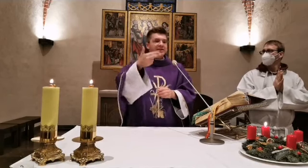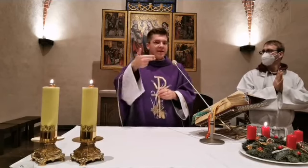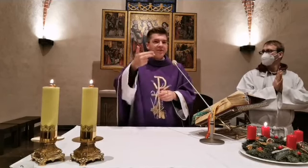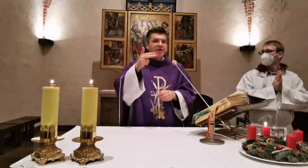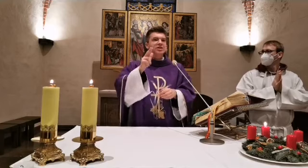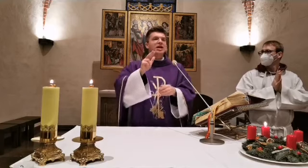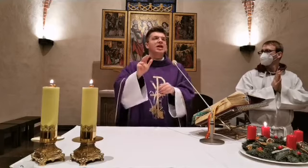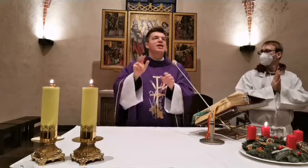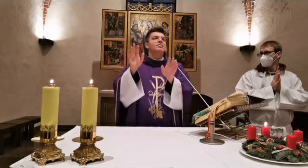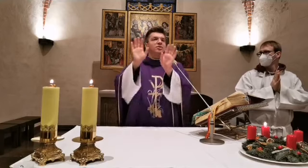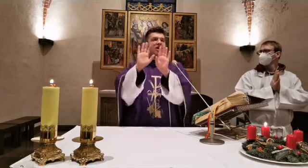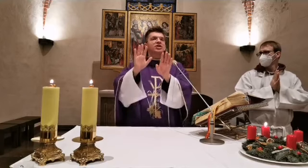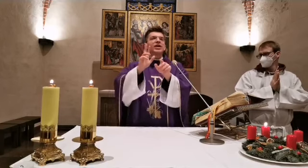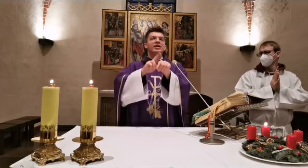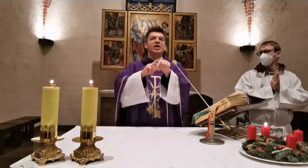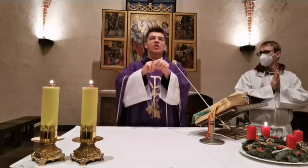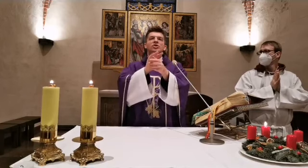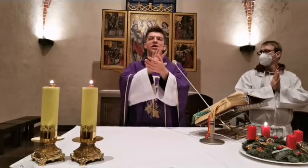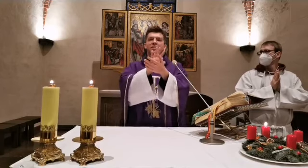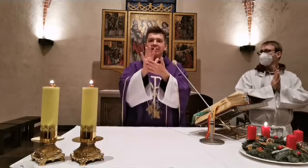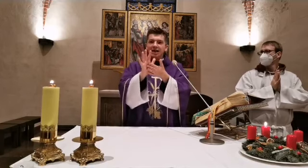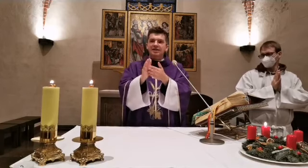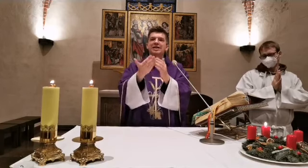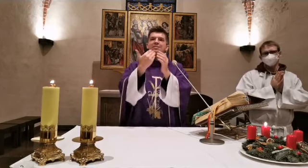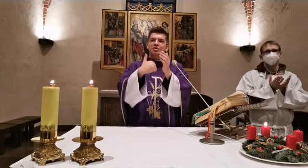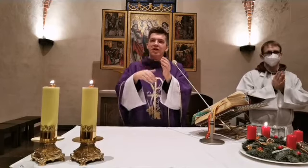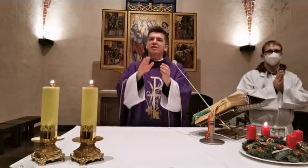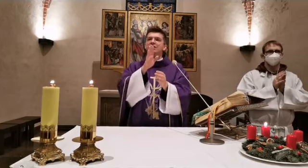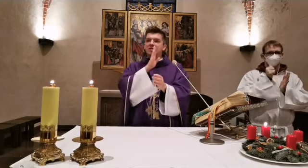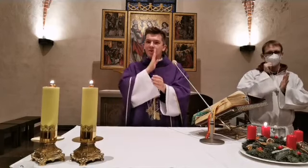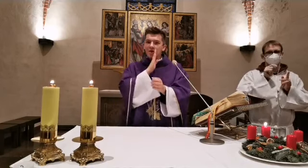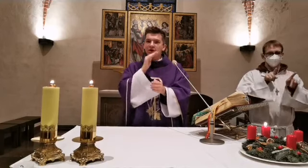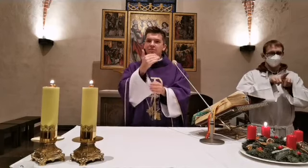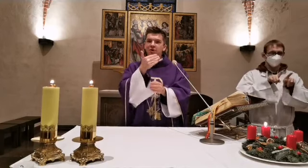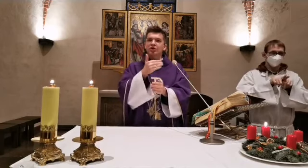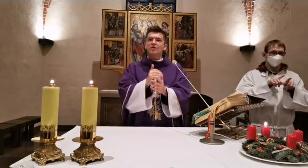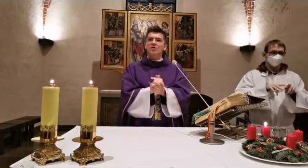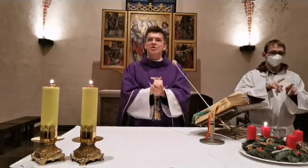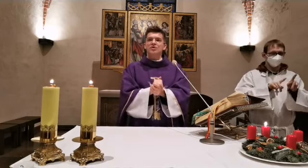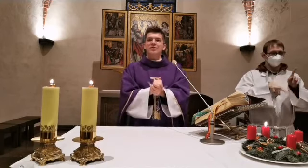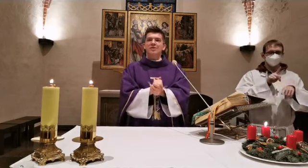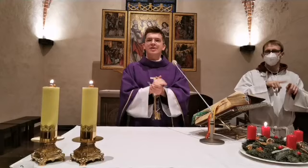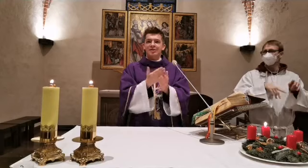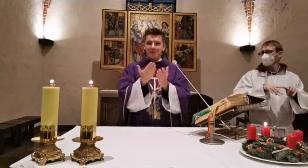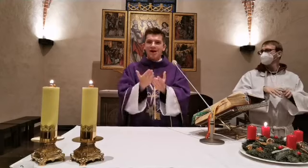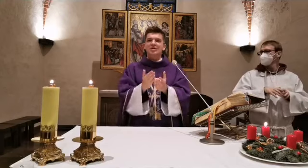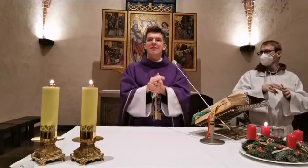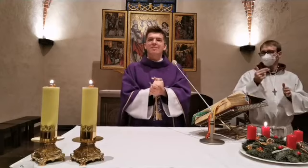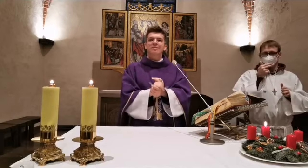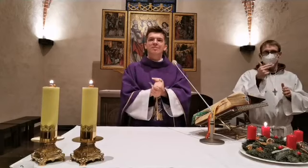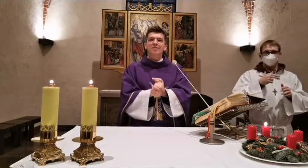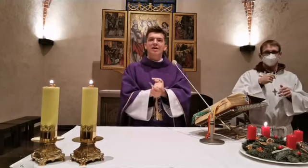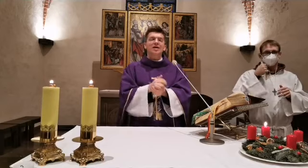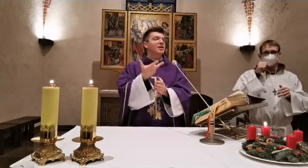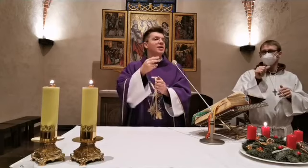Jeszcze w następnej niedzielę, msza święta o godzinie 15:00 przed spowiedź możliwość.